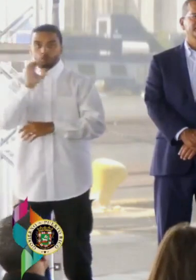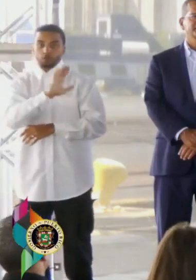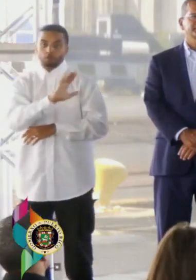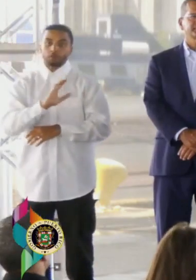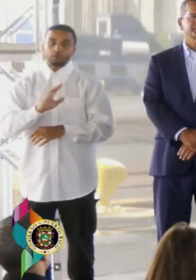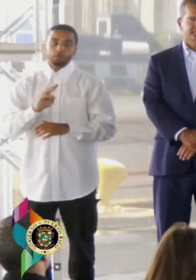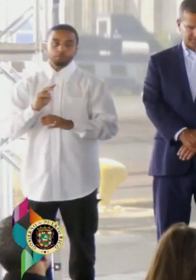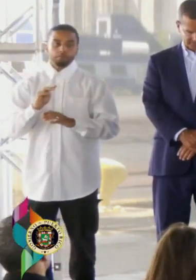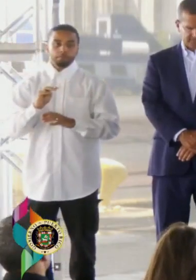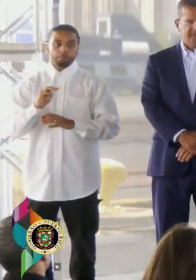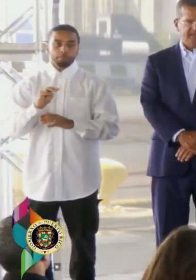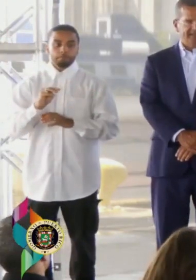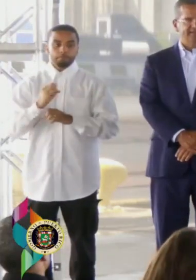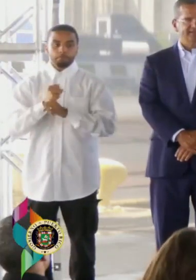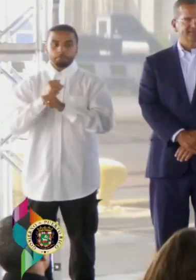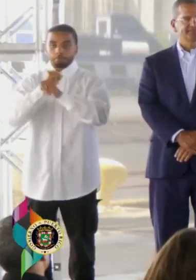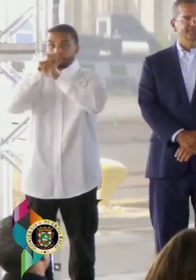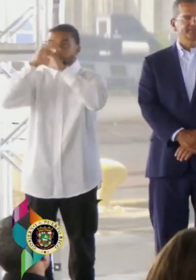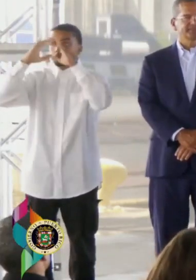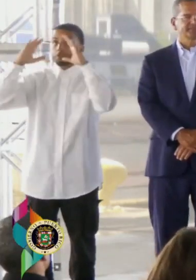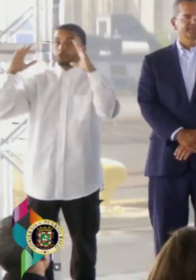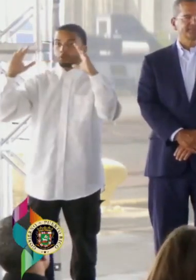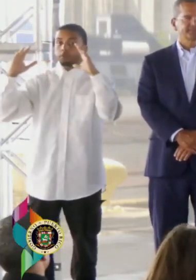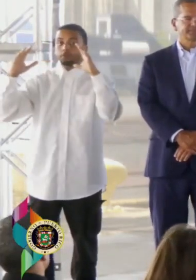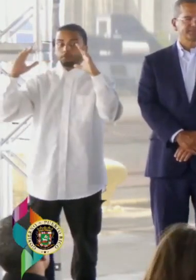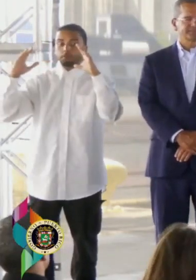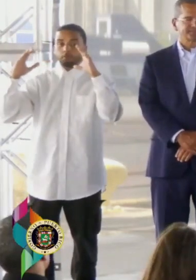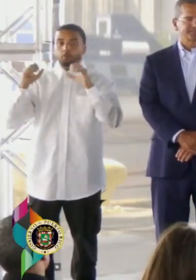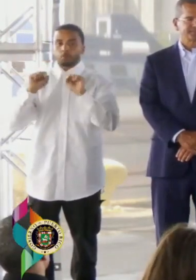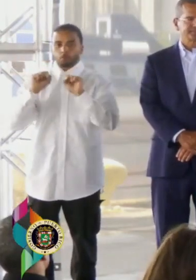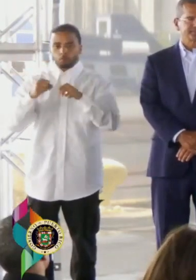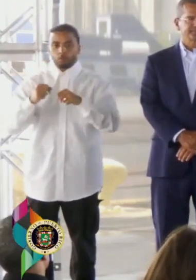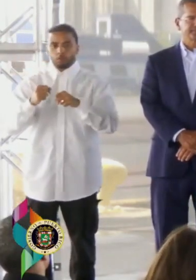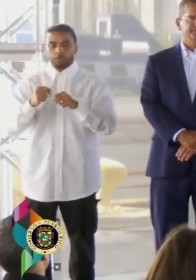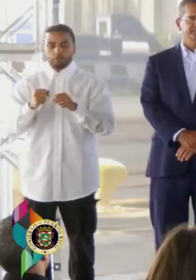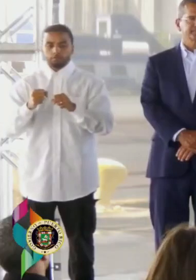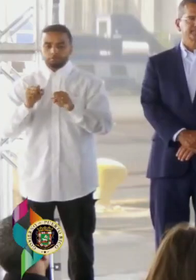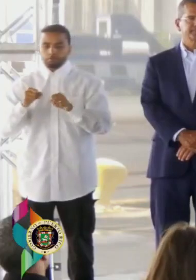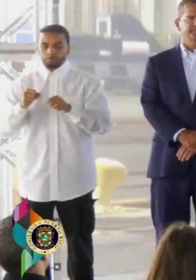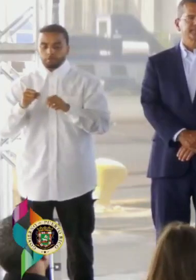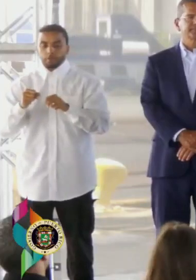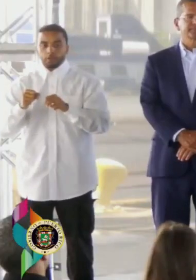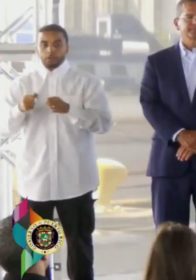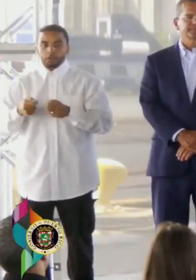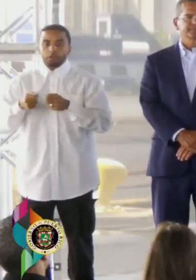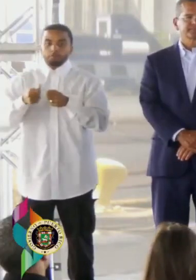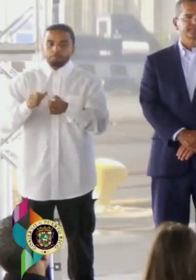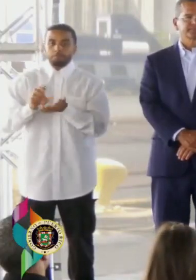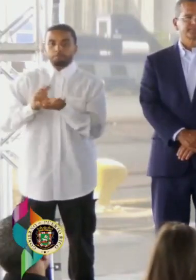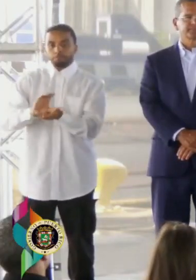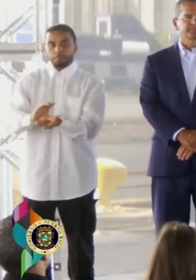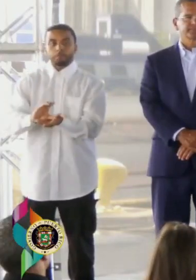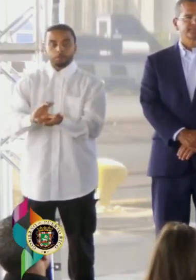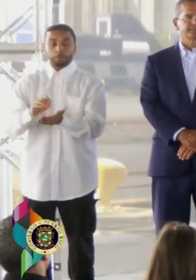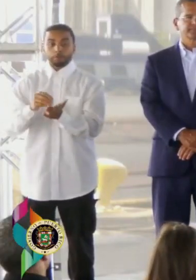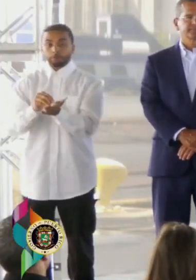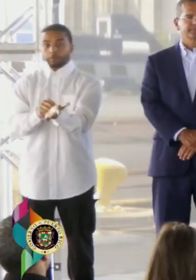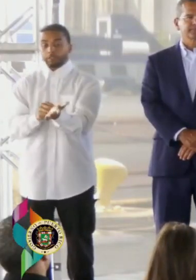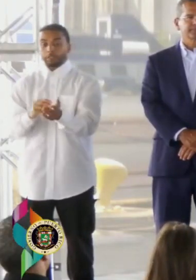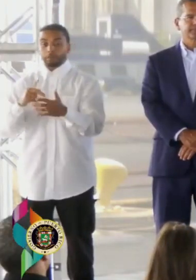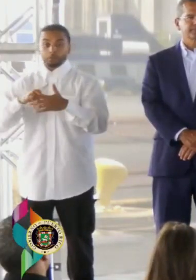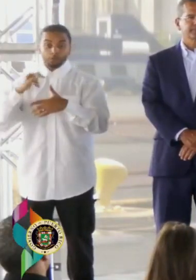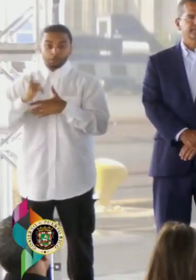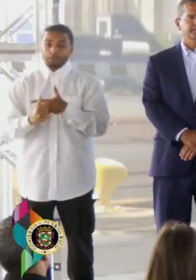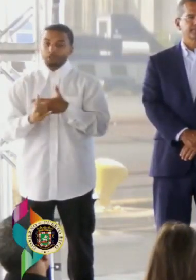gobernador Muchas gracias por darnos la oportunidad de poder poner esta inversión millonaria en un proyecto tan significativo como este a